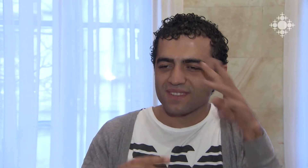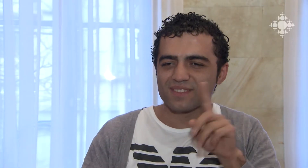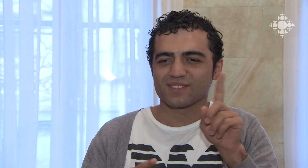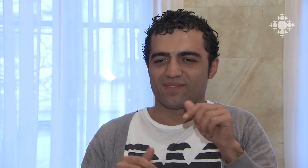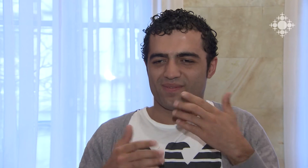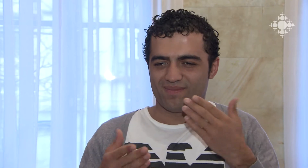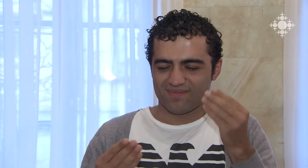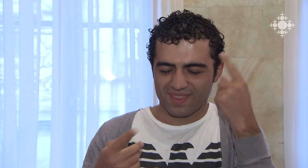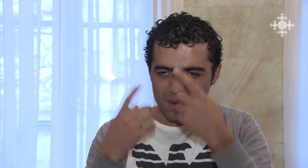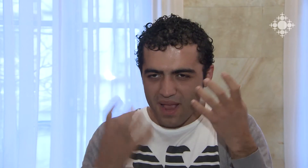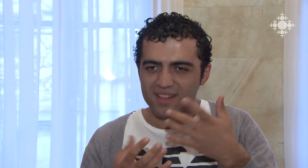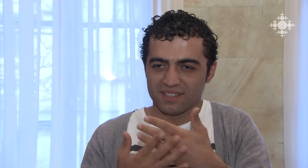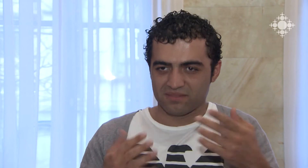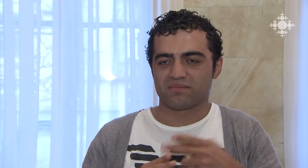կամրապնդի Աստծո մասին գիտելիքը։